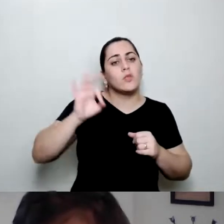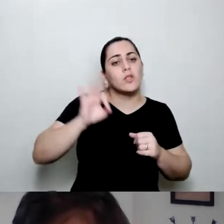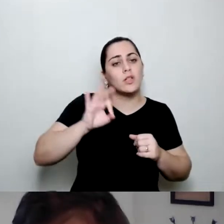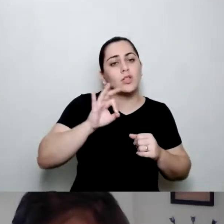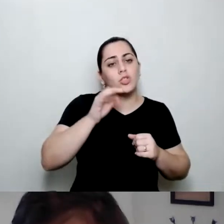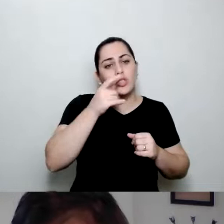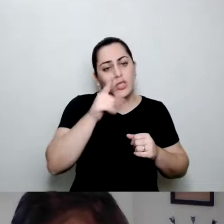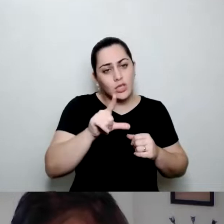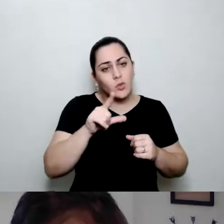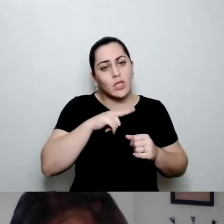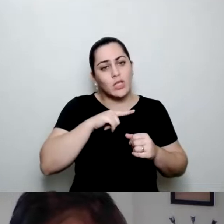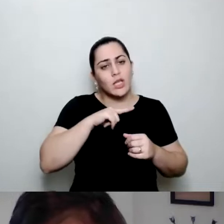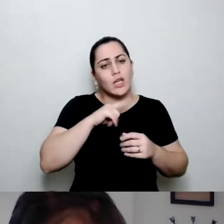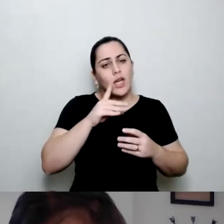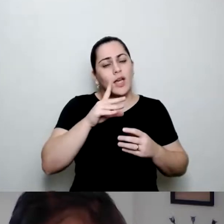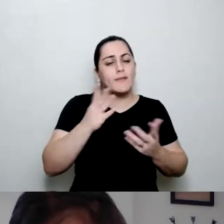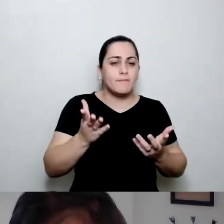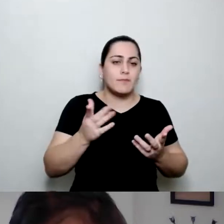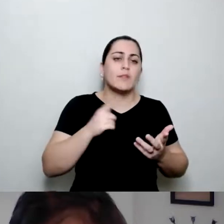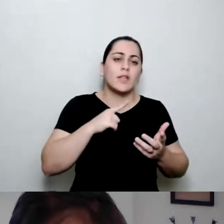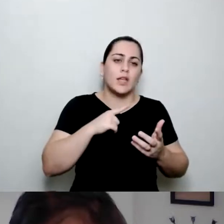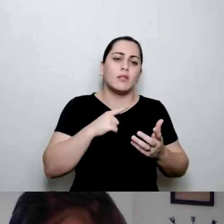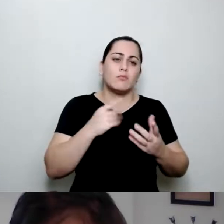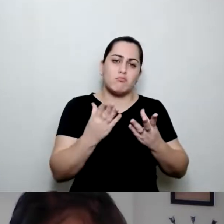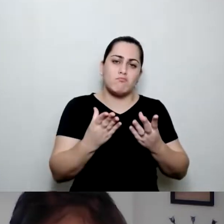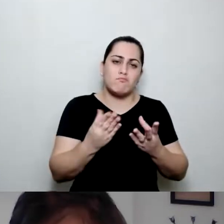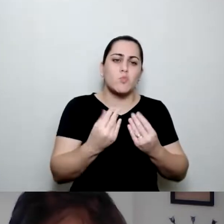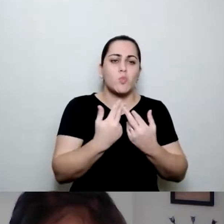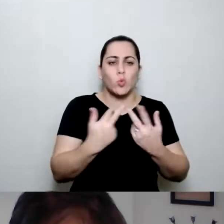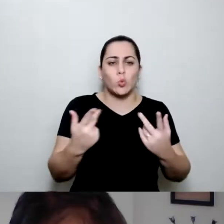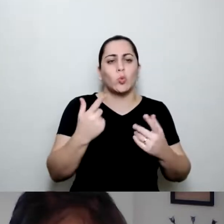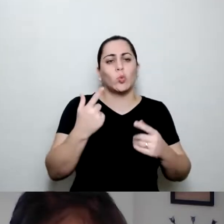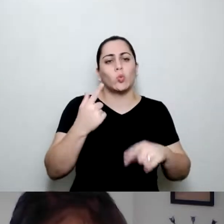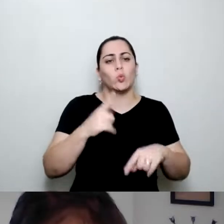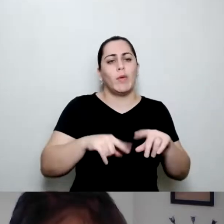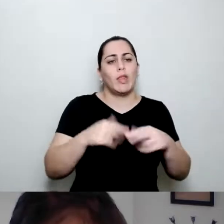línguas para as quais a gente tem um bom material, um bom acervo já